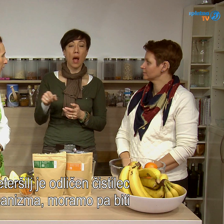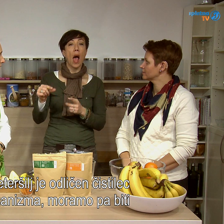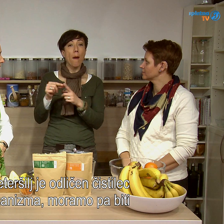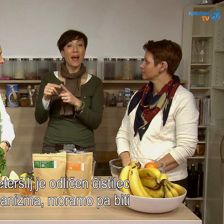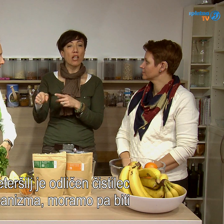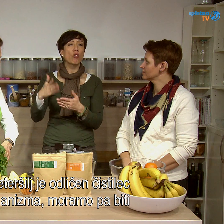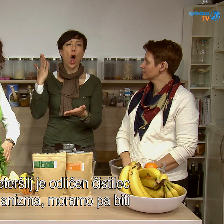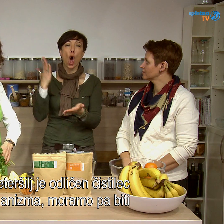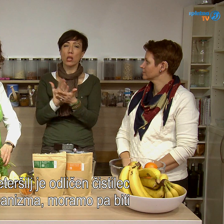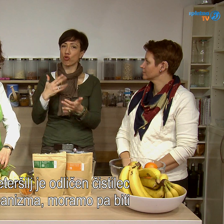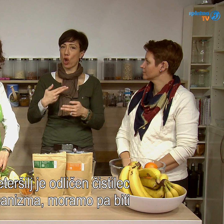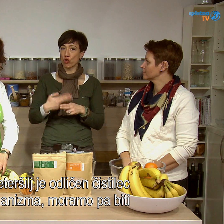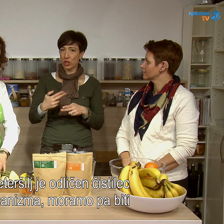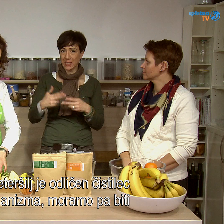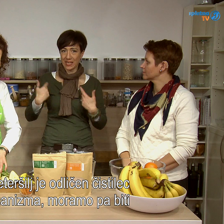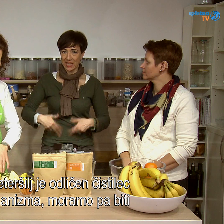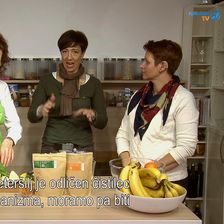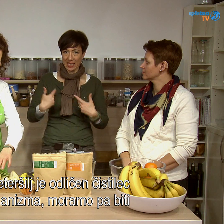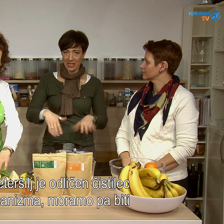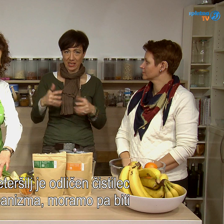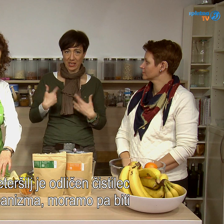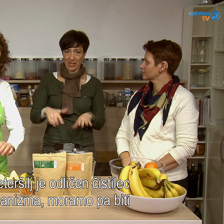Peteršilj je odličen čistilec našega